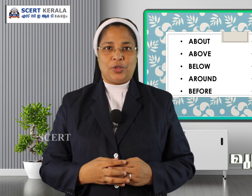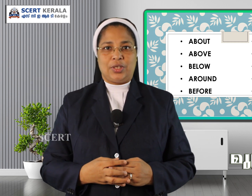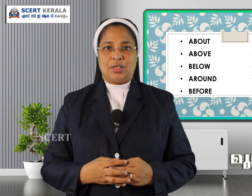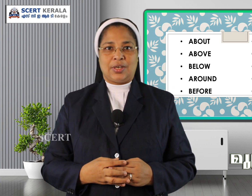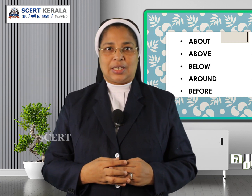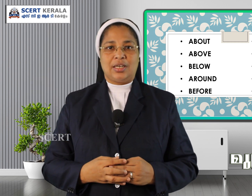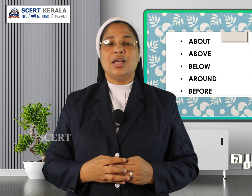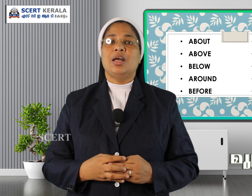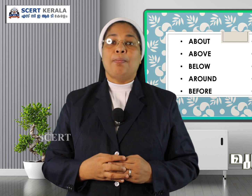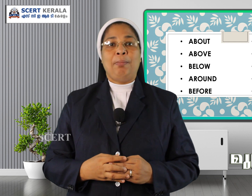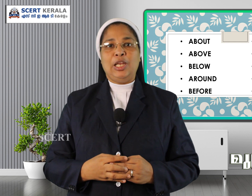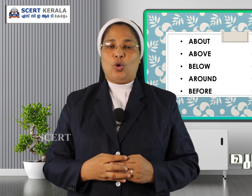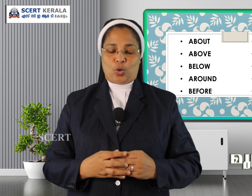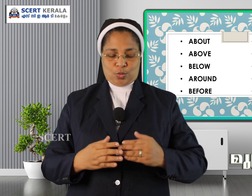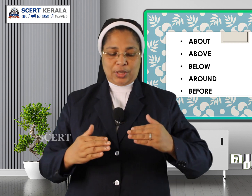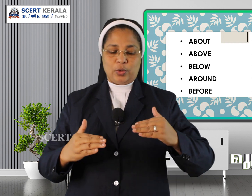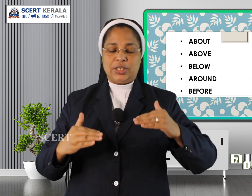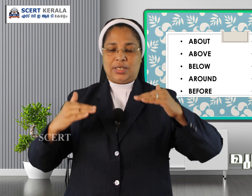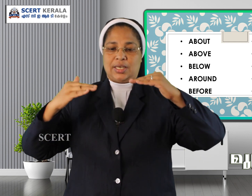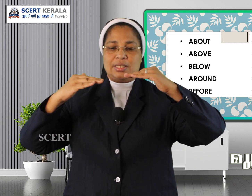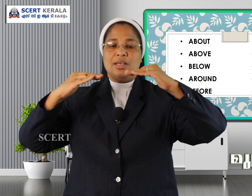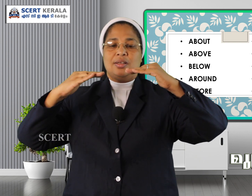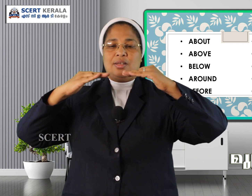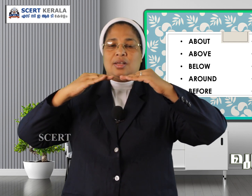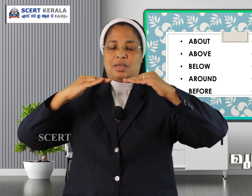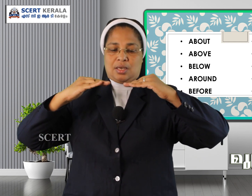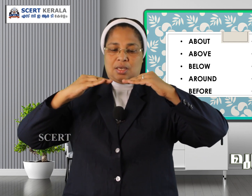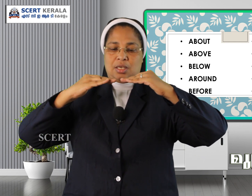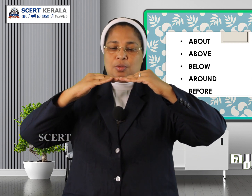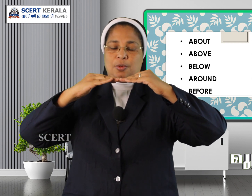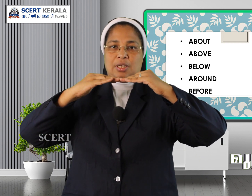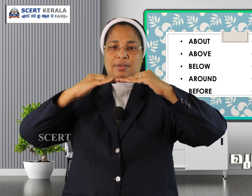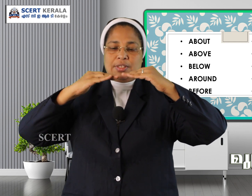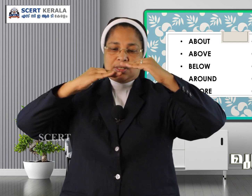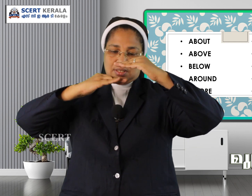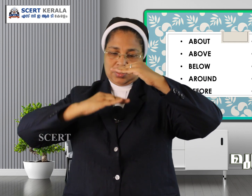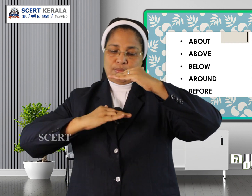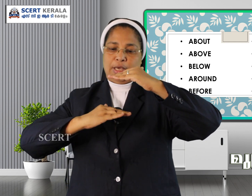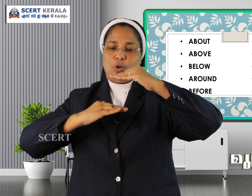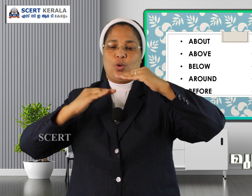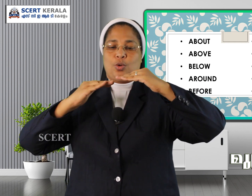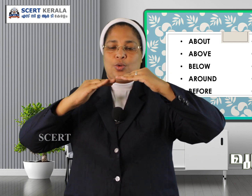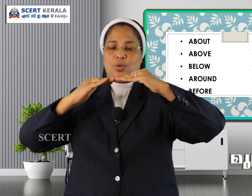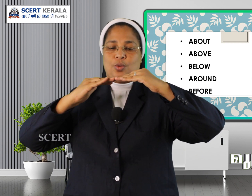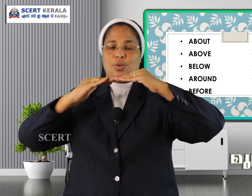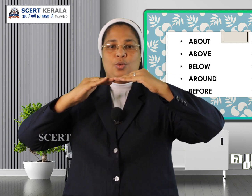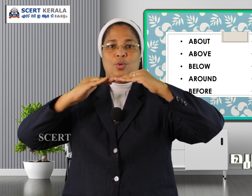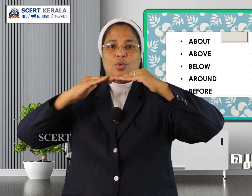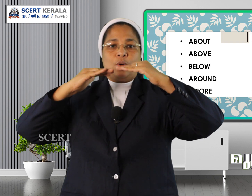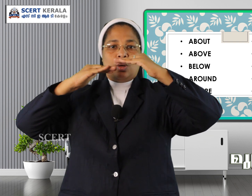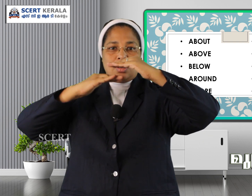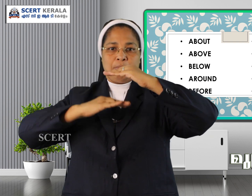ഉപയോഗിക്കുന്ന വാക്കാണ് ബിലോ. ബിലോയ്ക്ക് കാണിക്കുന്നത് ഇതുപോലെ കൈവച്ചിട്ട് ബിലോ,